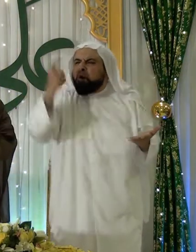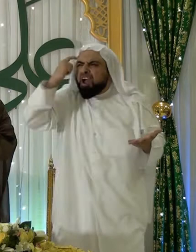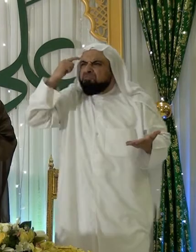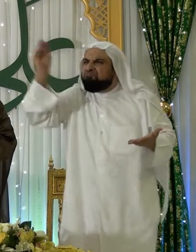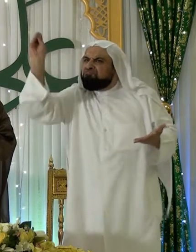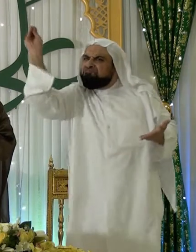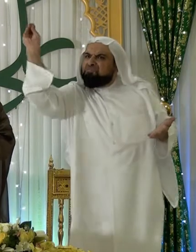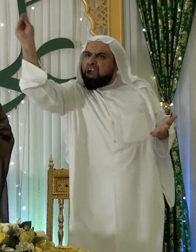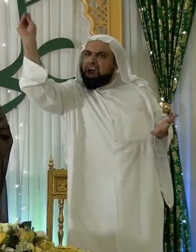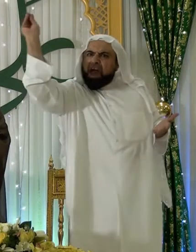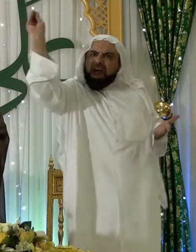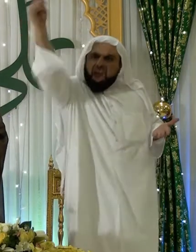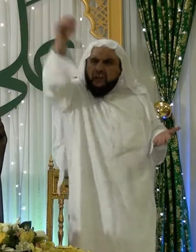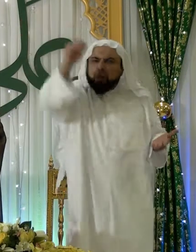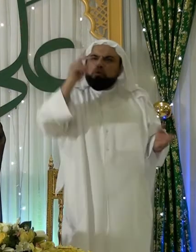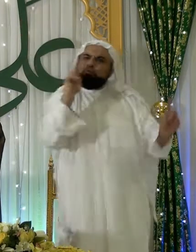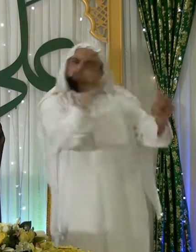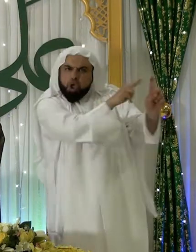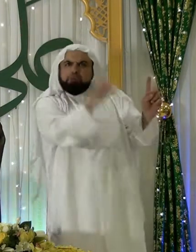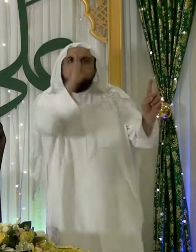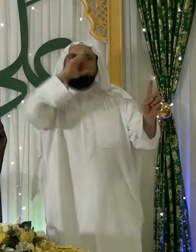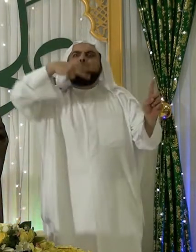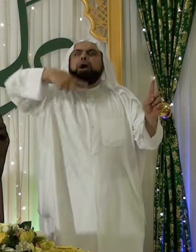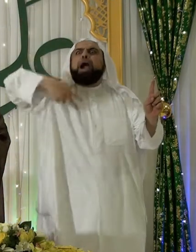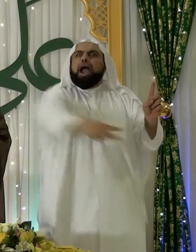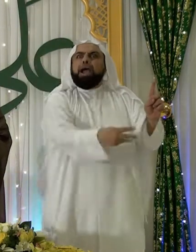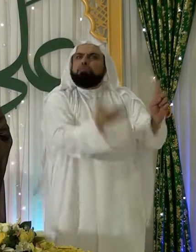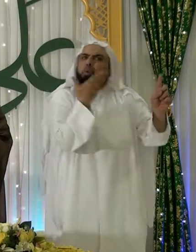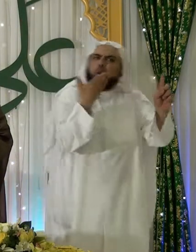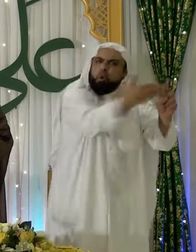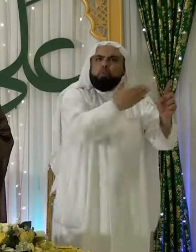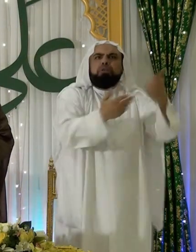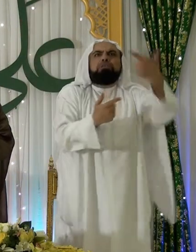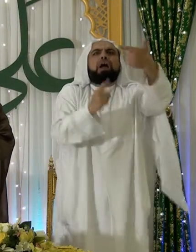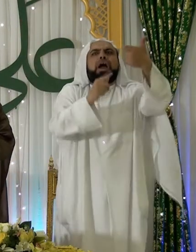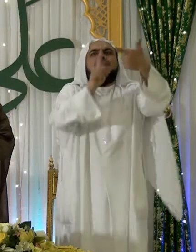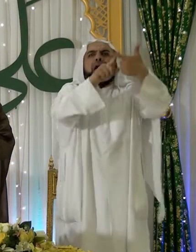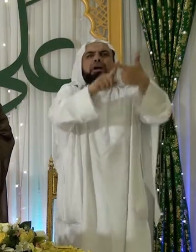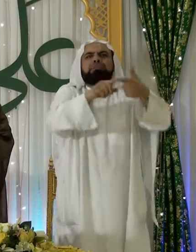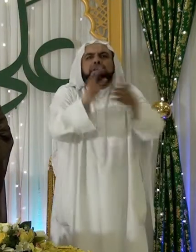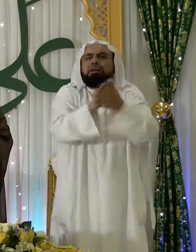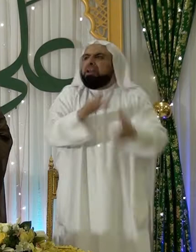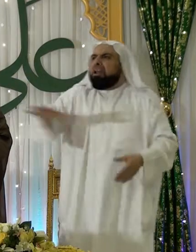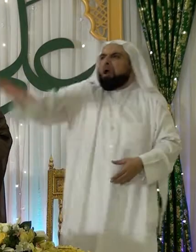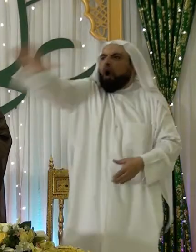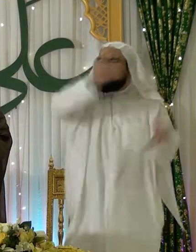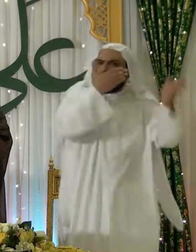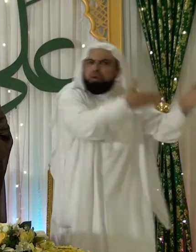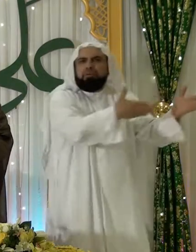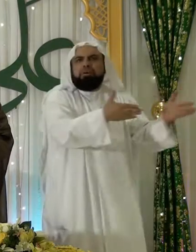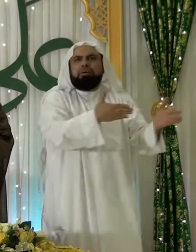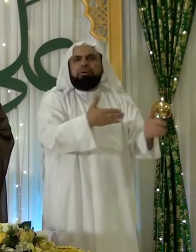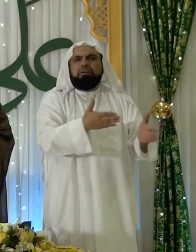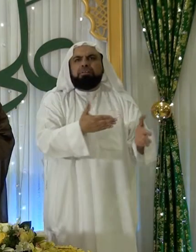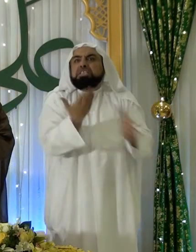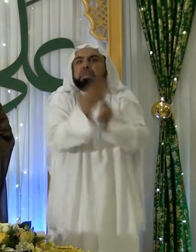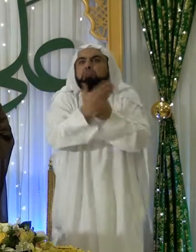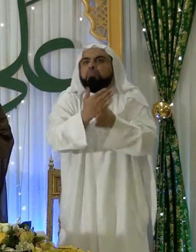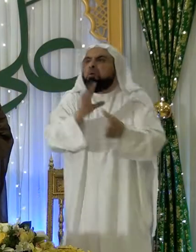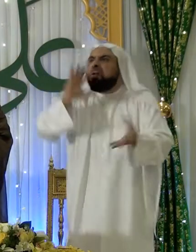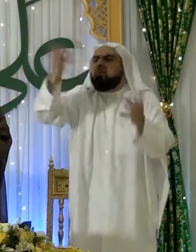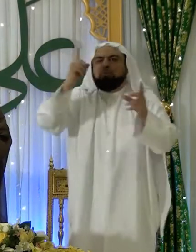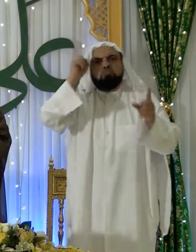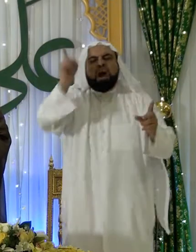راعت ذلك في علي وطبقت قول رسول الله في علي واتبعت